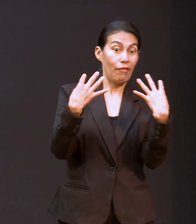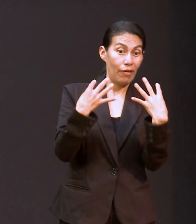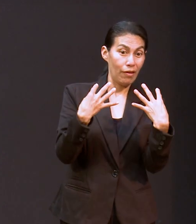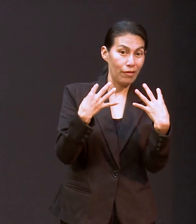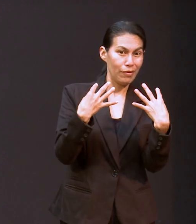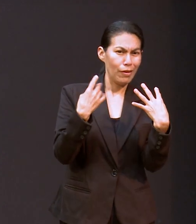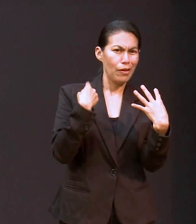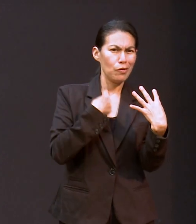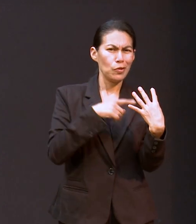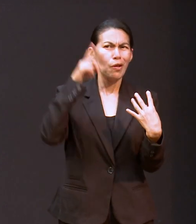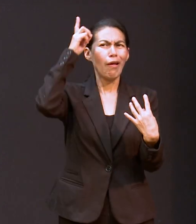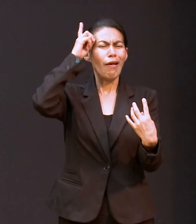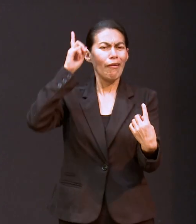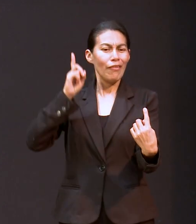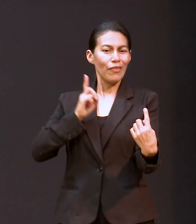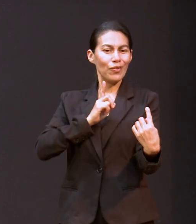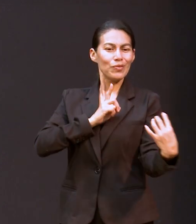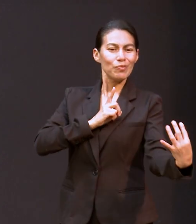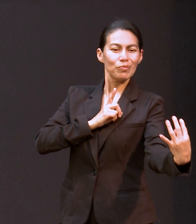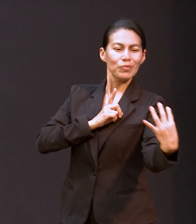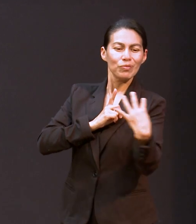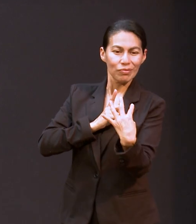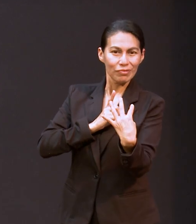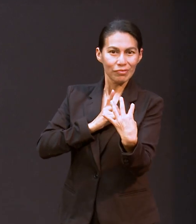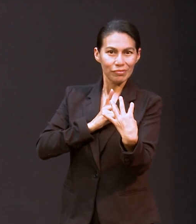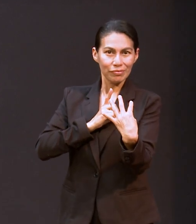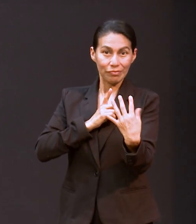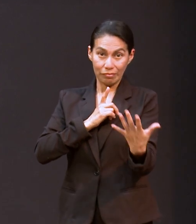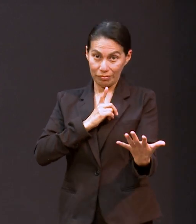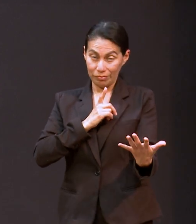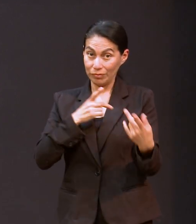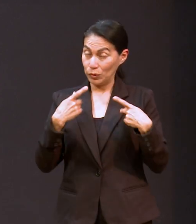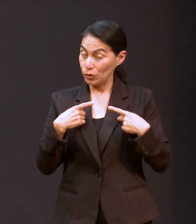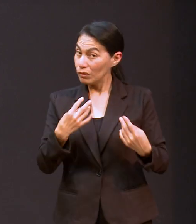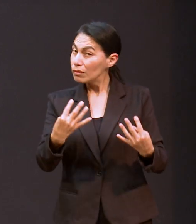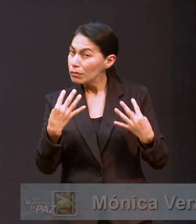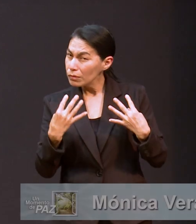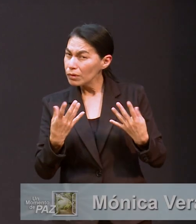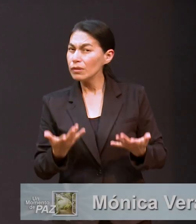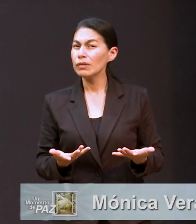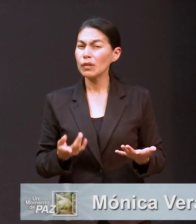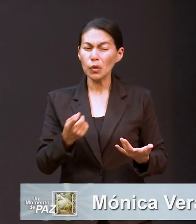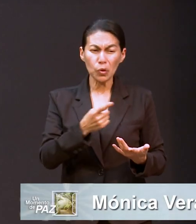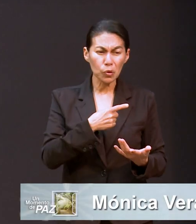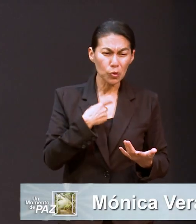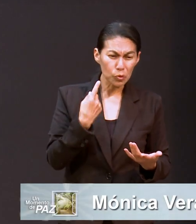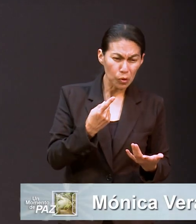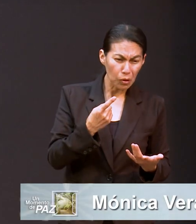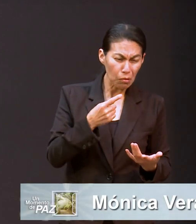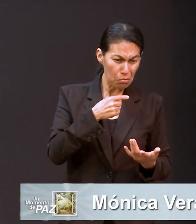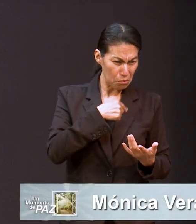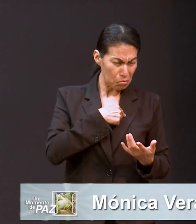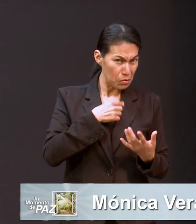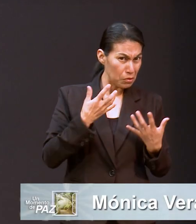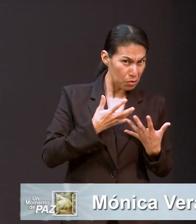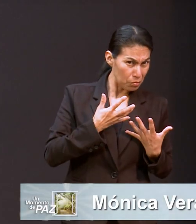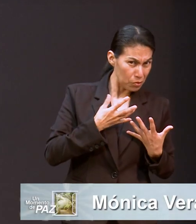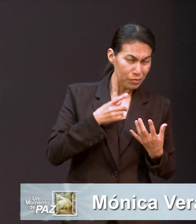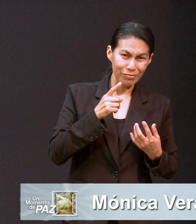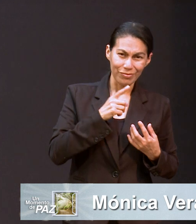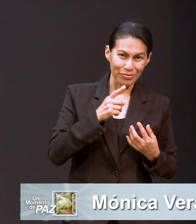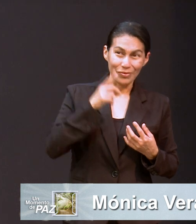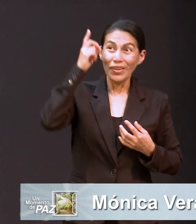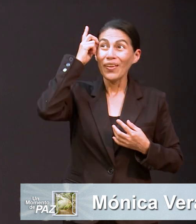todos no pasamos desapercibidos y es a través de